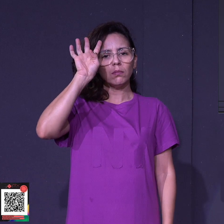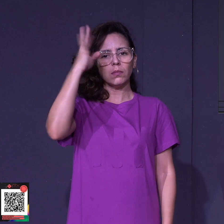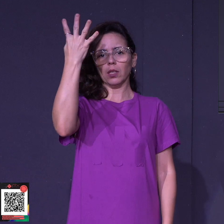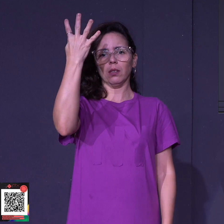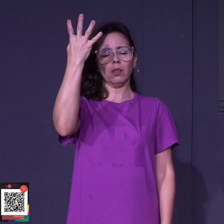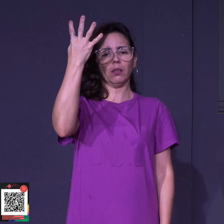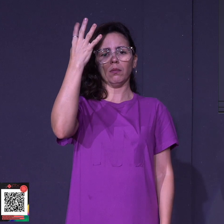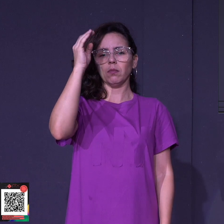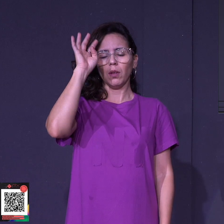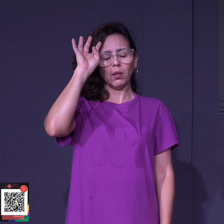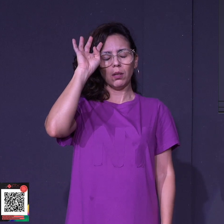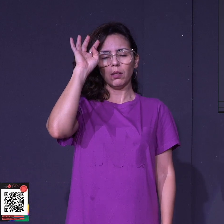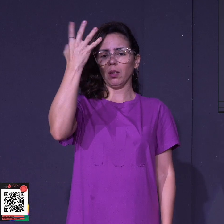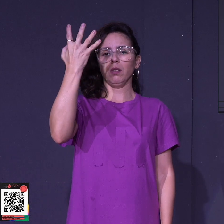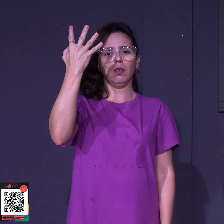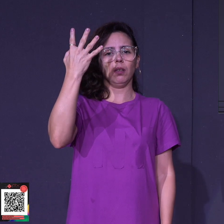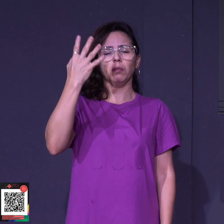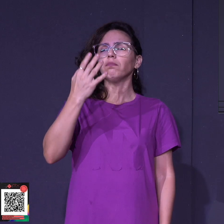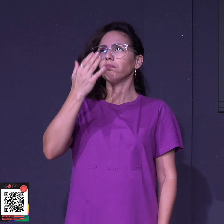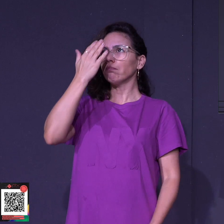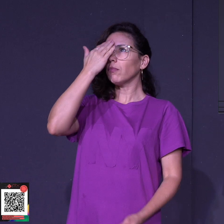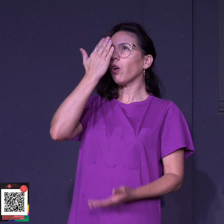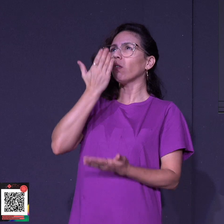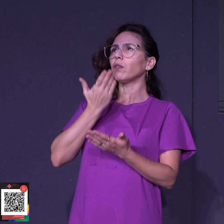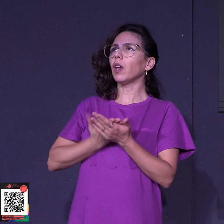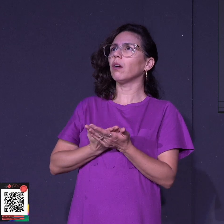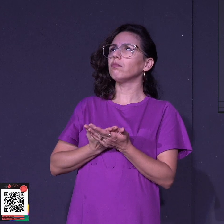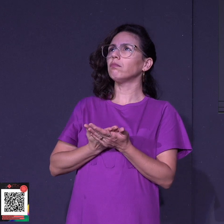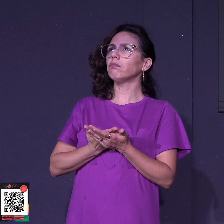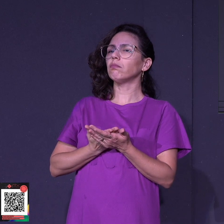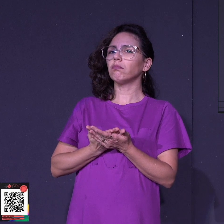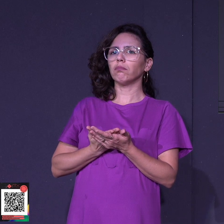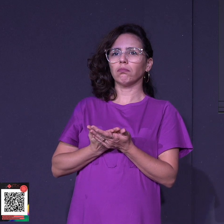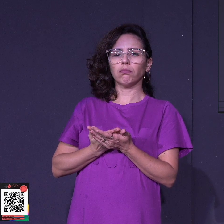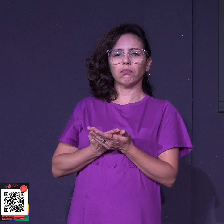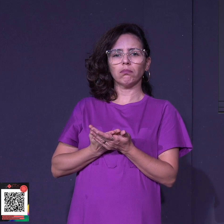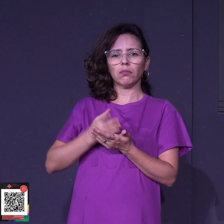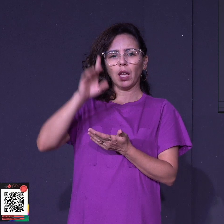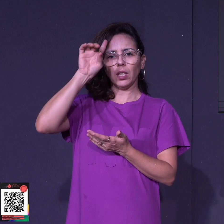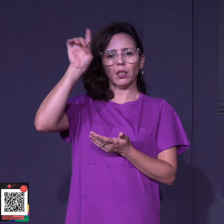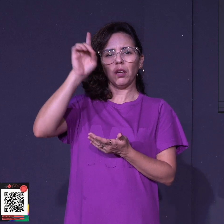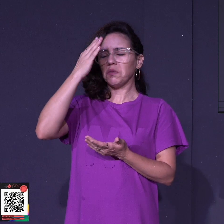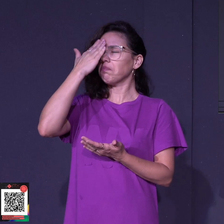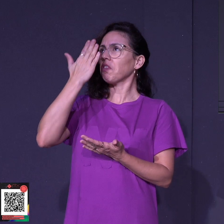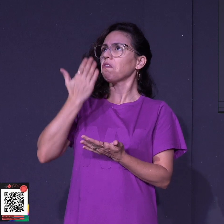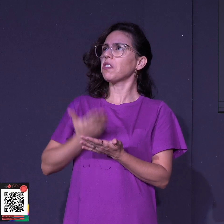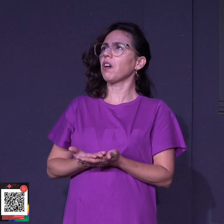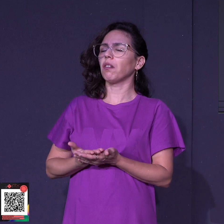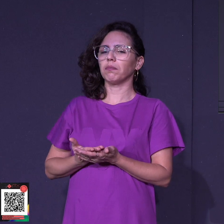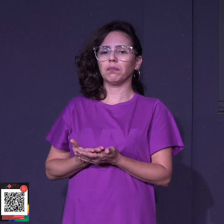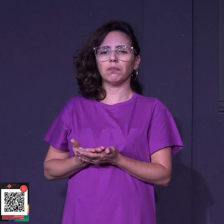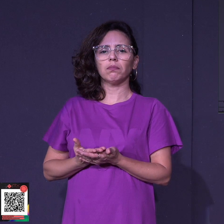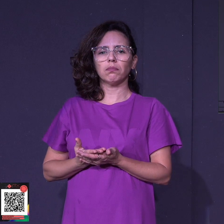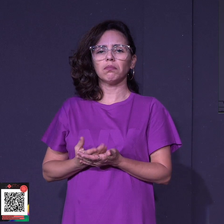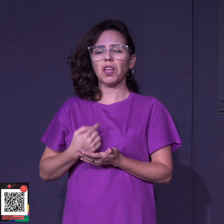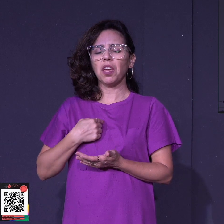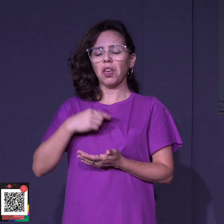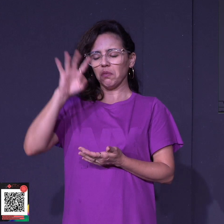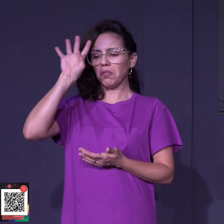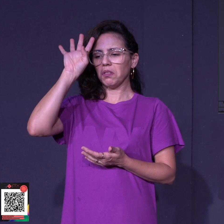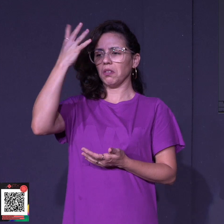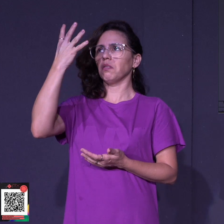Simplesmente porque o que é meu está na mão dele, que é o homem imortal, para que eu venha temer alguma